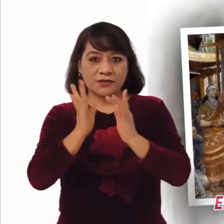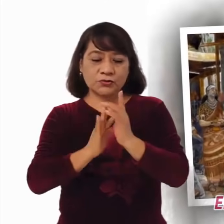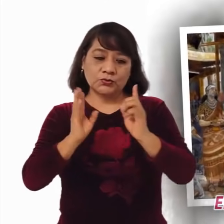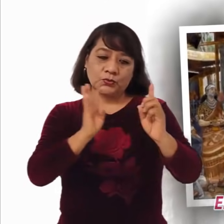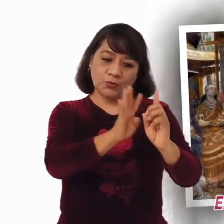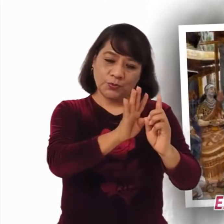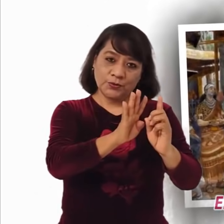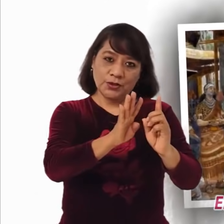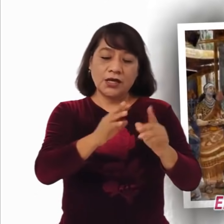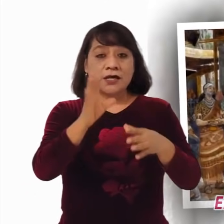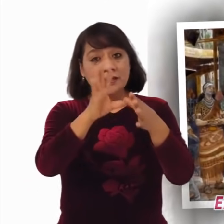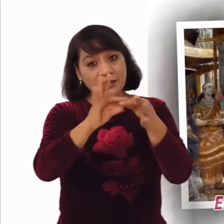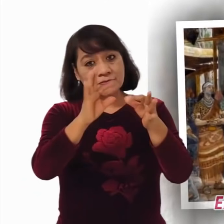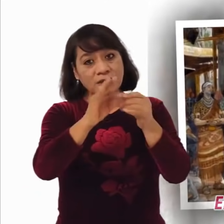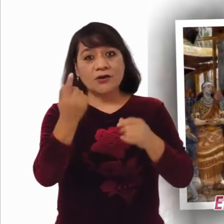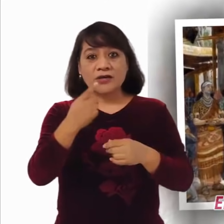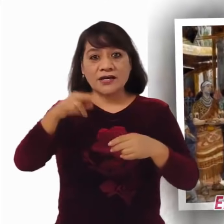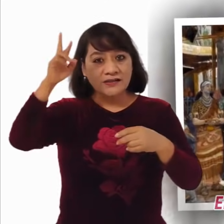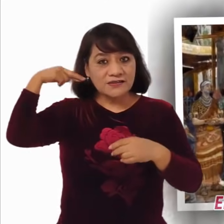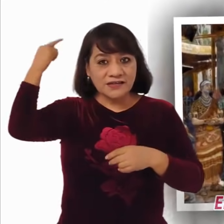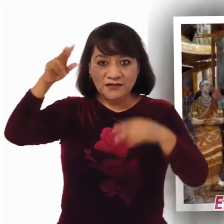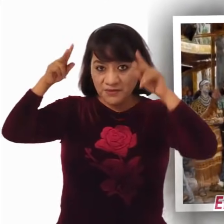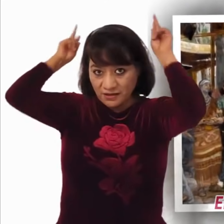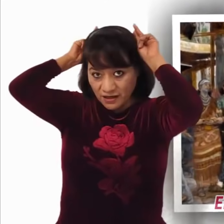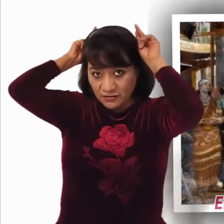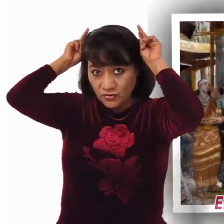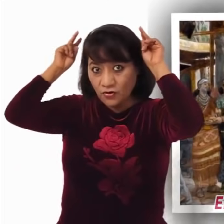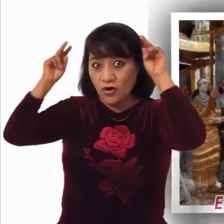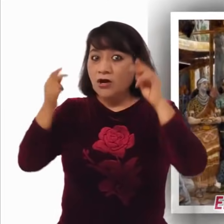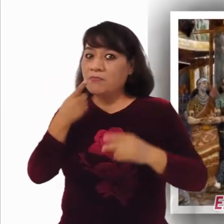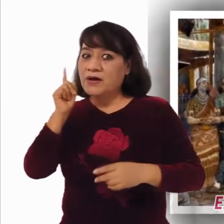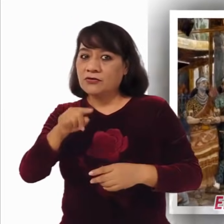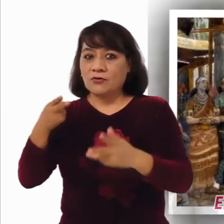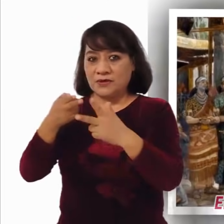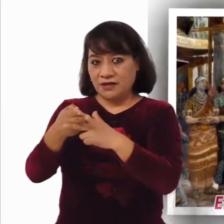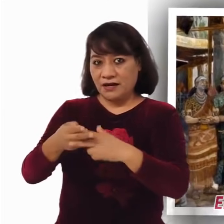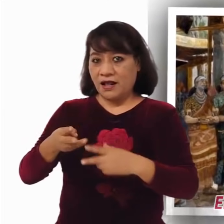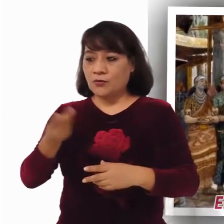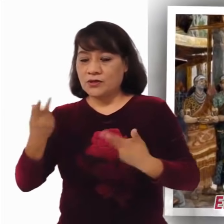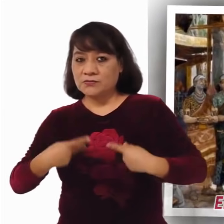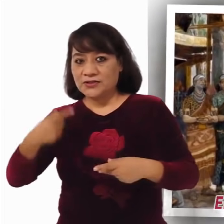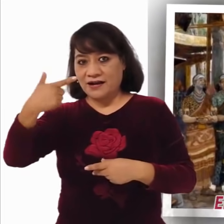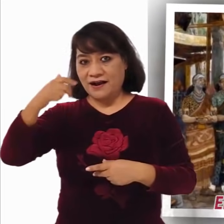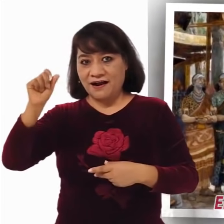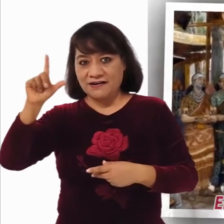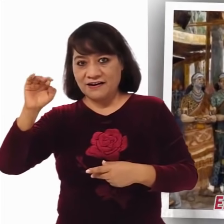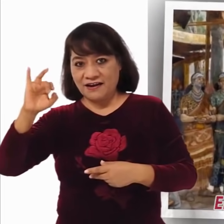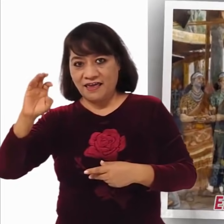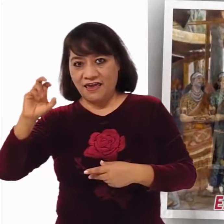y le contaron que Pilato había mandado matar a unos galileos mientras estaban ofreciendo sus